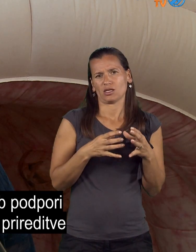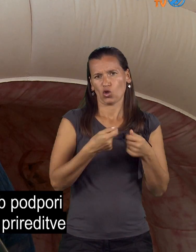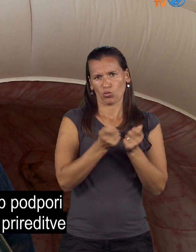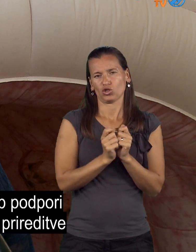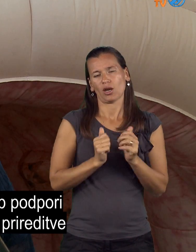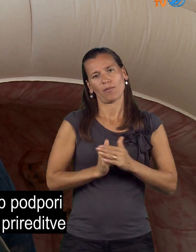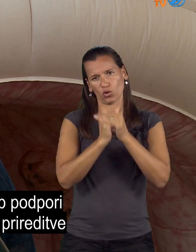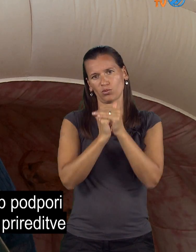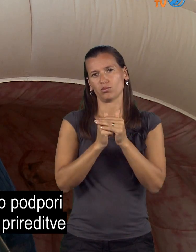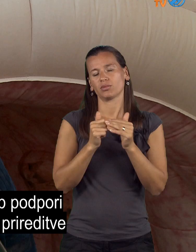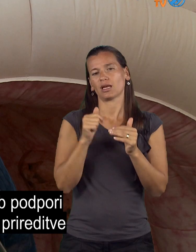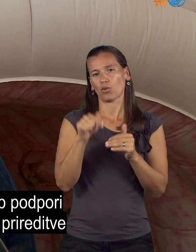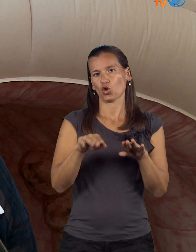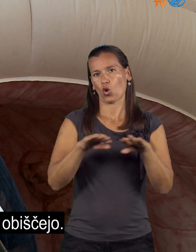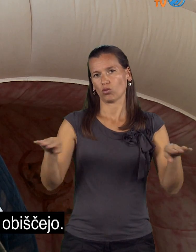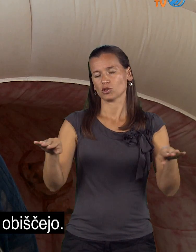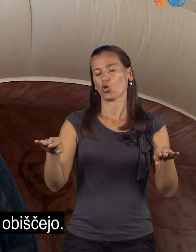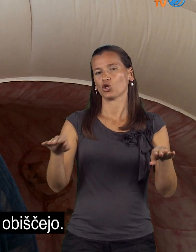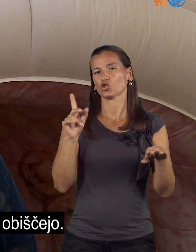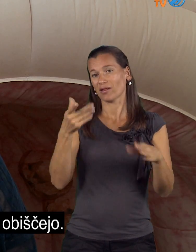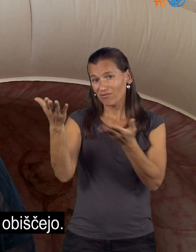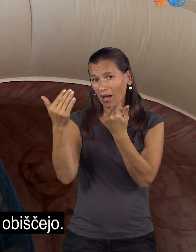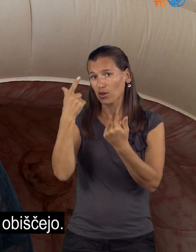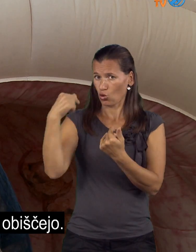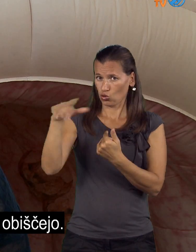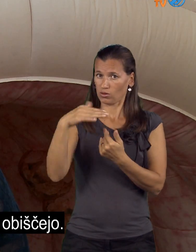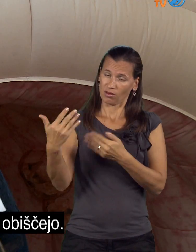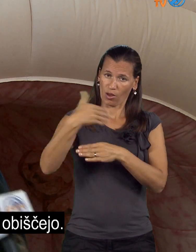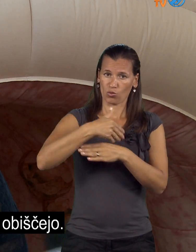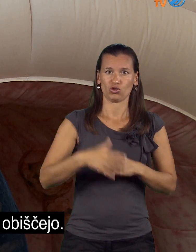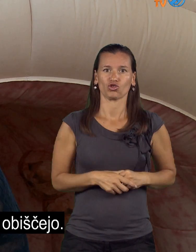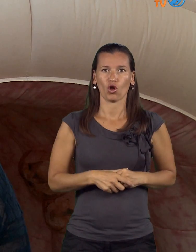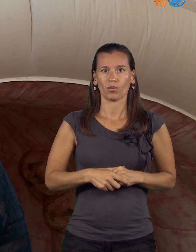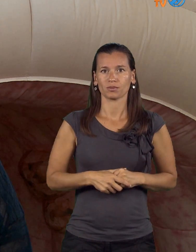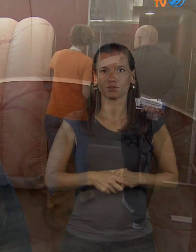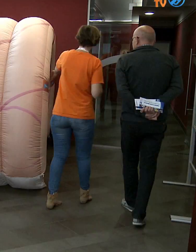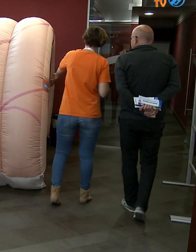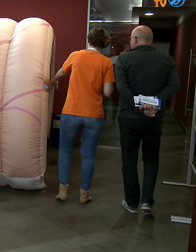občine udeležujemo te stojnice in vabimo seveda ljudi, da nas obiščejo.